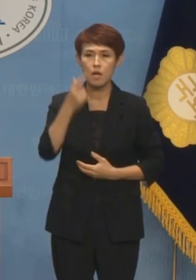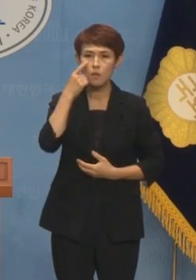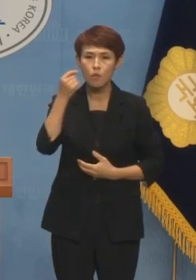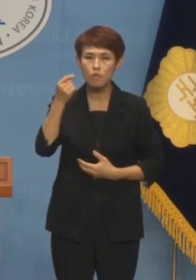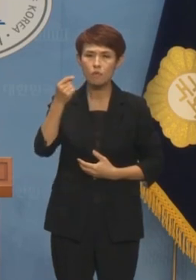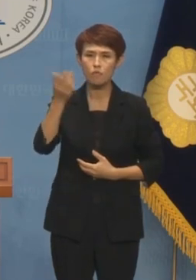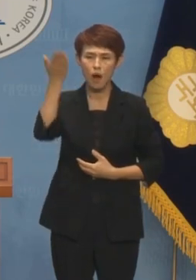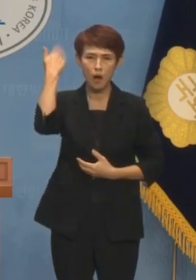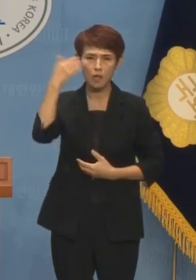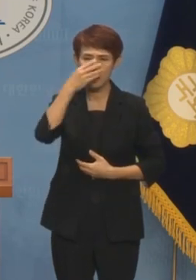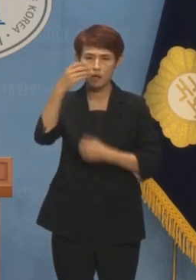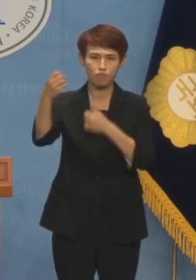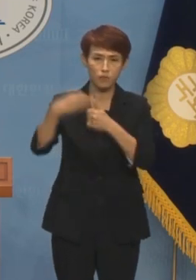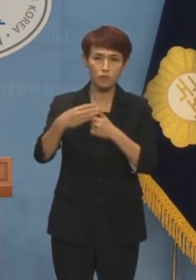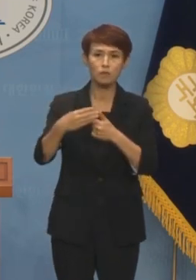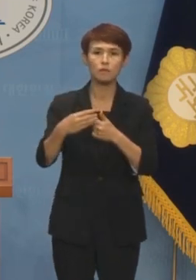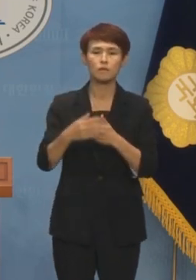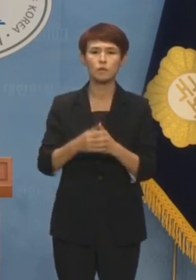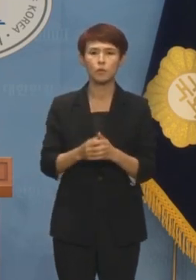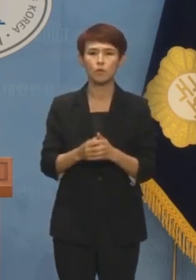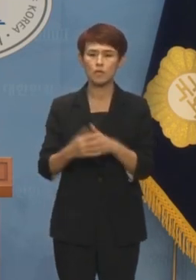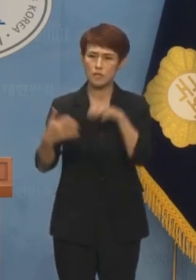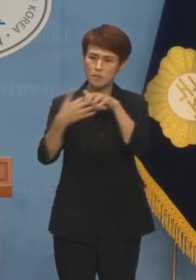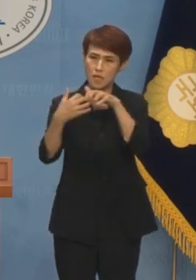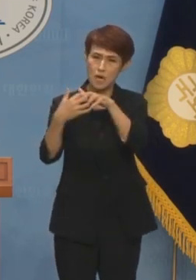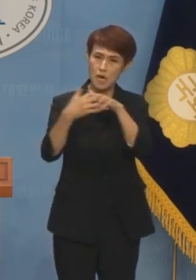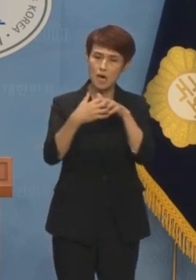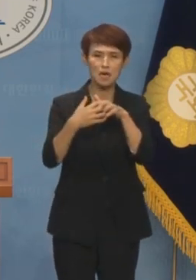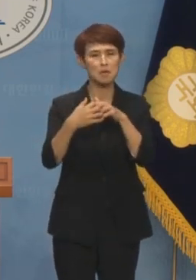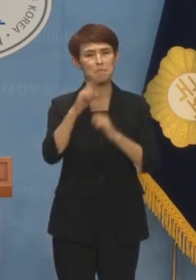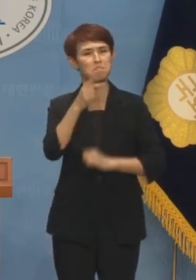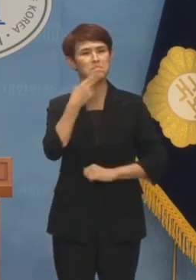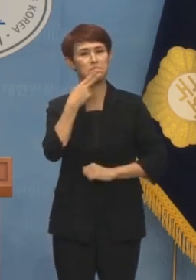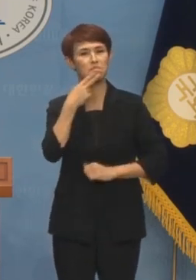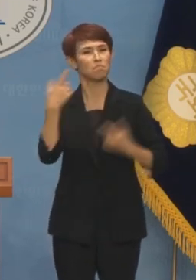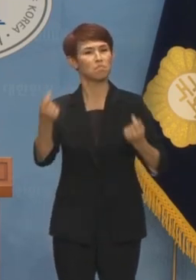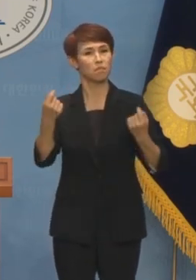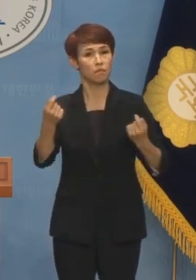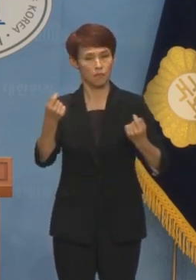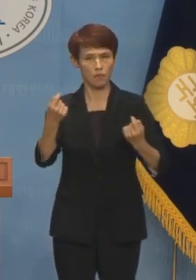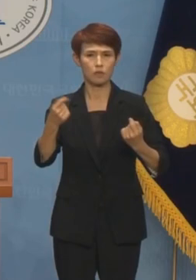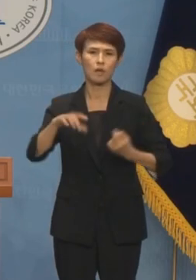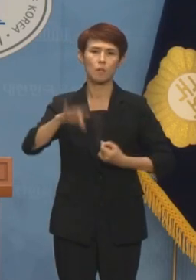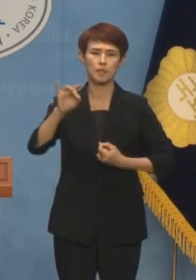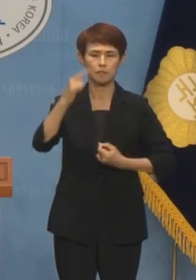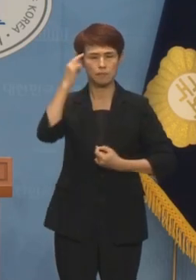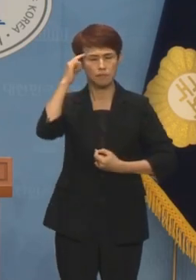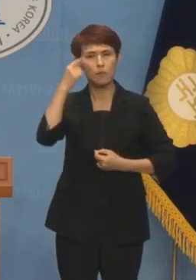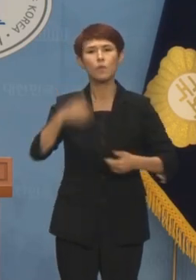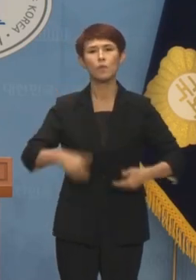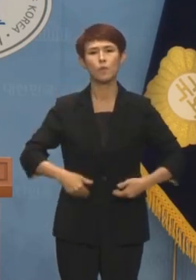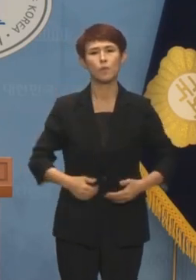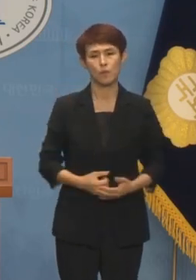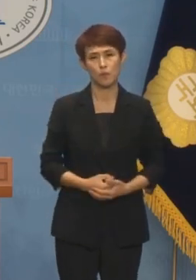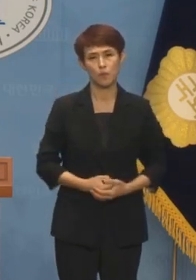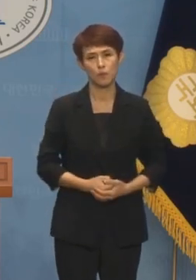무시, 침략전쟁 미화를 묵인해온 것들에 대해서부터 먼저 돌아봐야 할